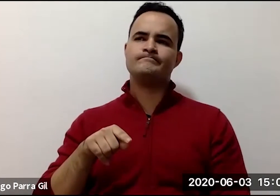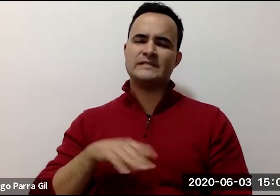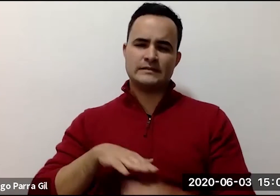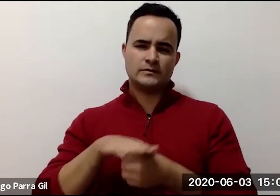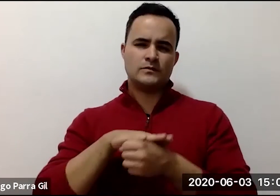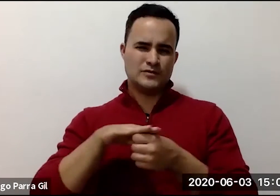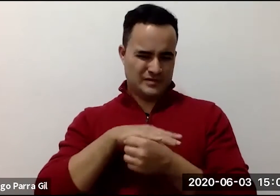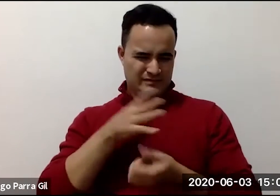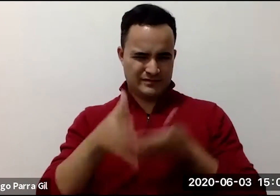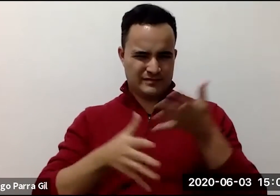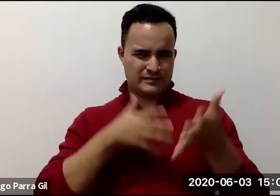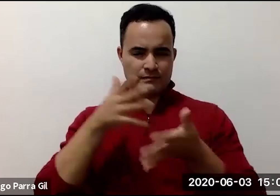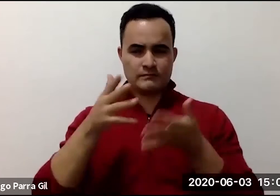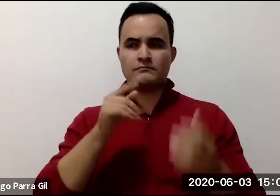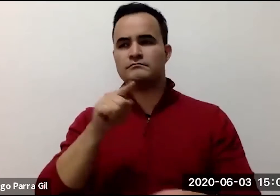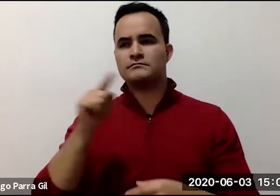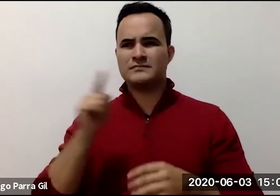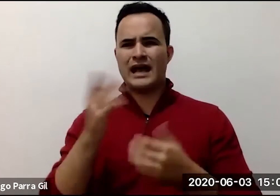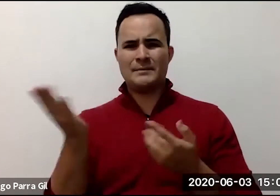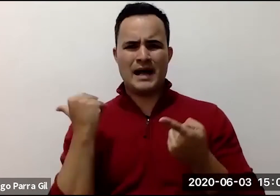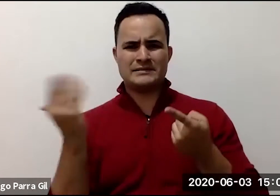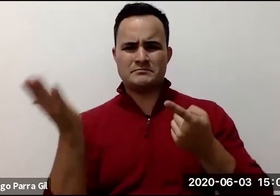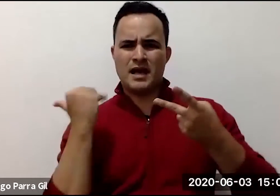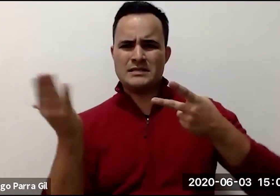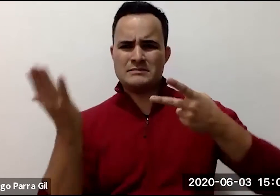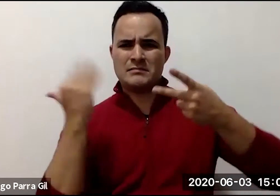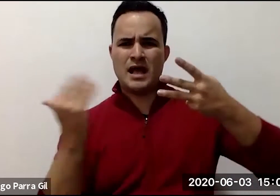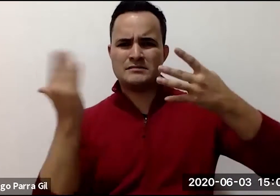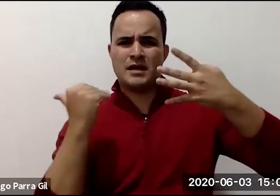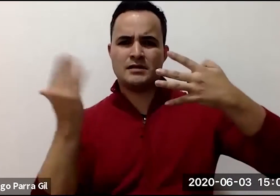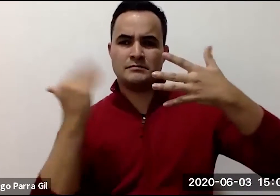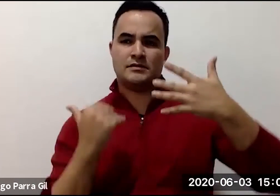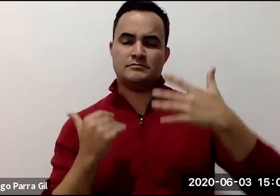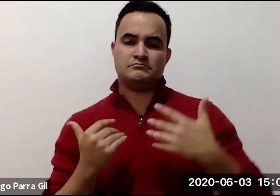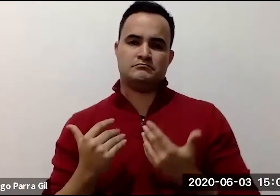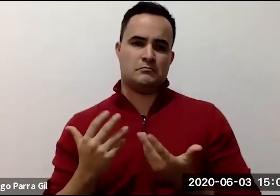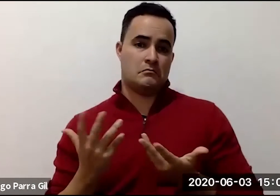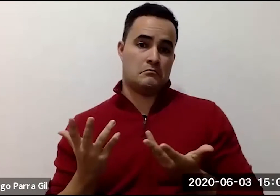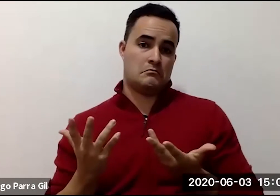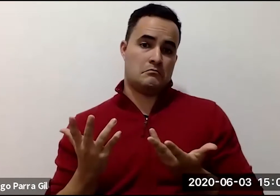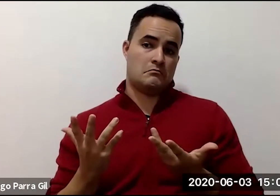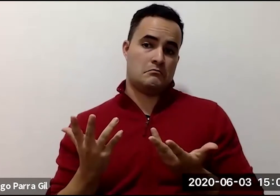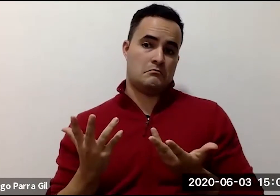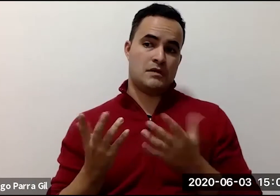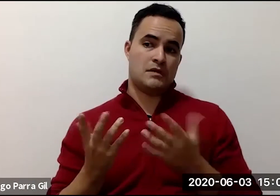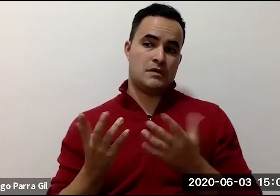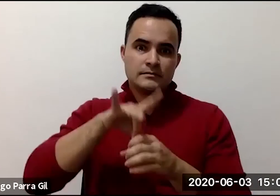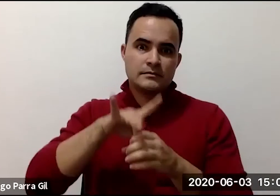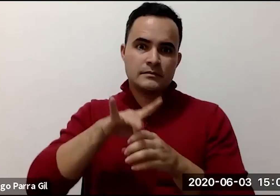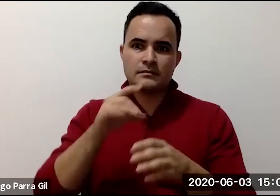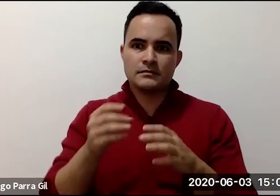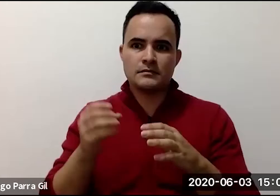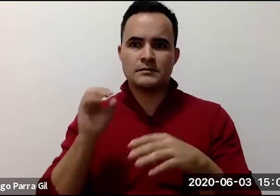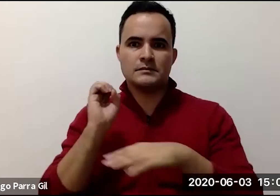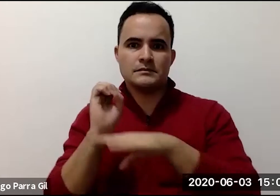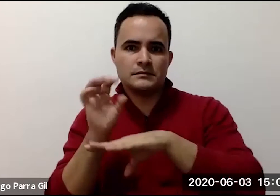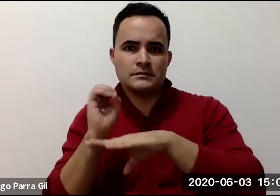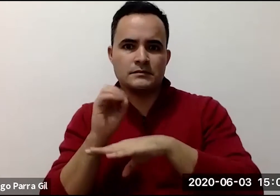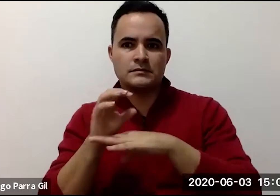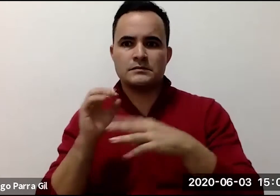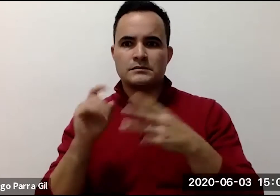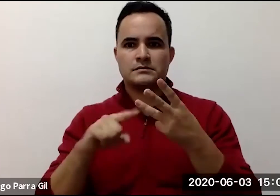llenar y saturarse de actividades, ¿no? Se abrieron infinidad de espacios, seminarios, clases para hacer yoga,